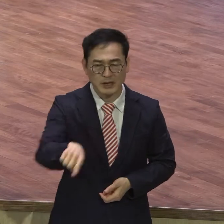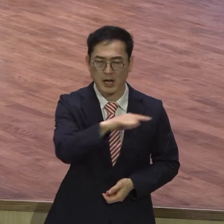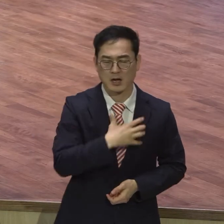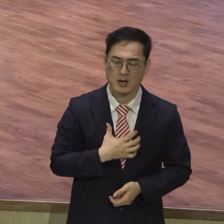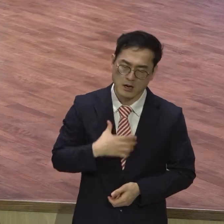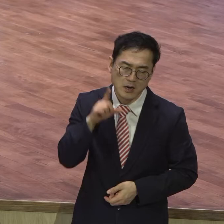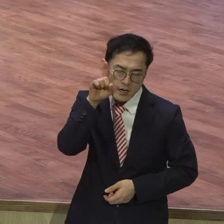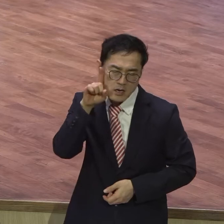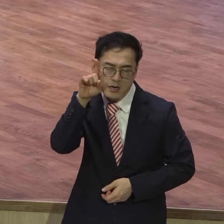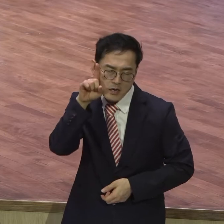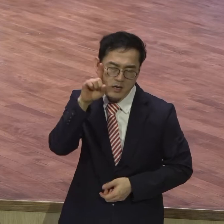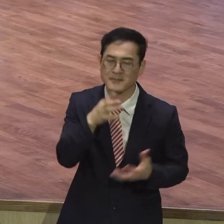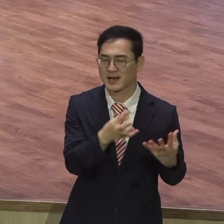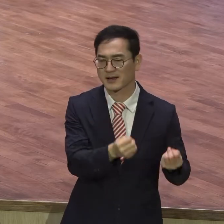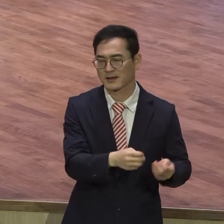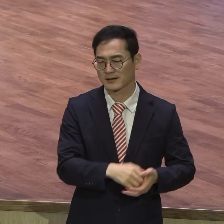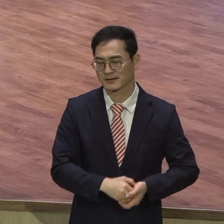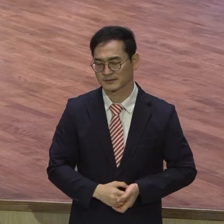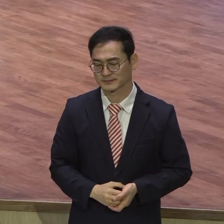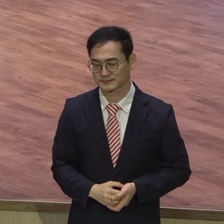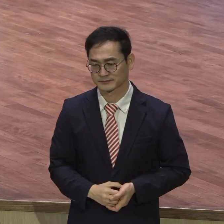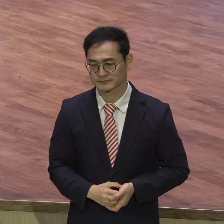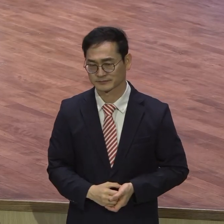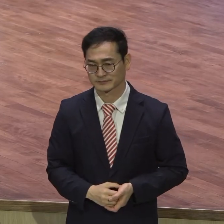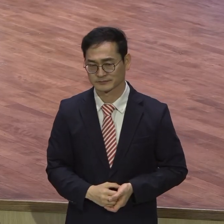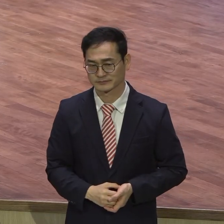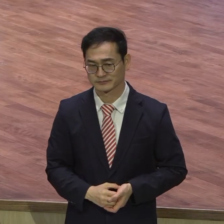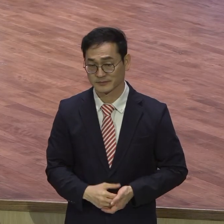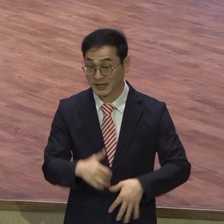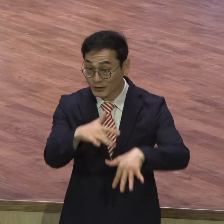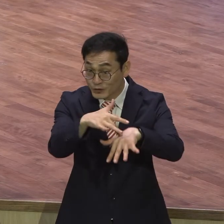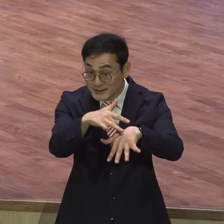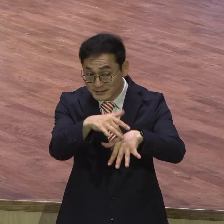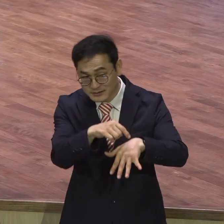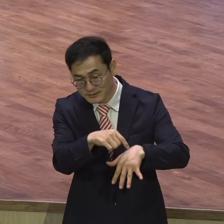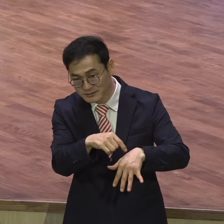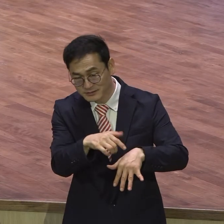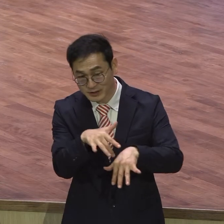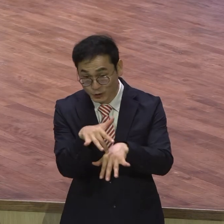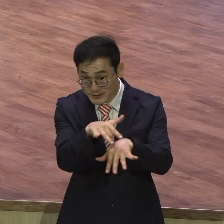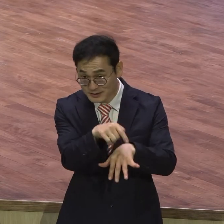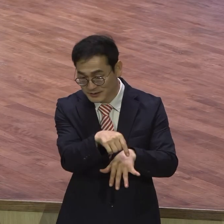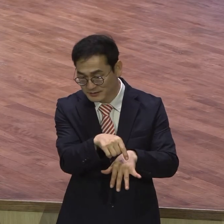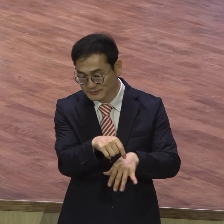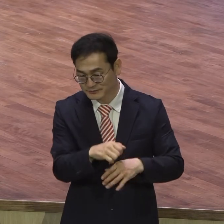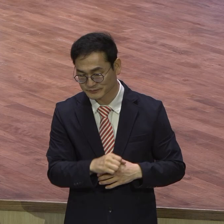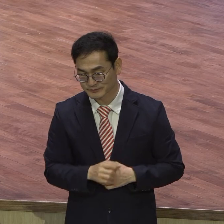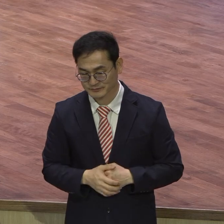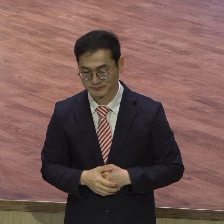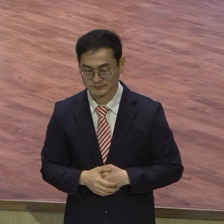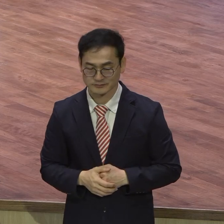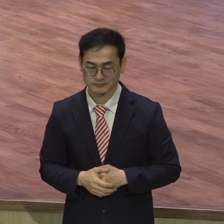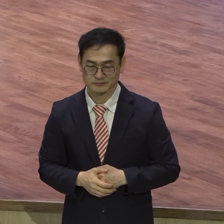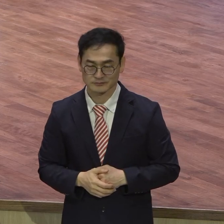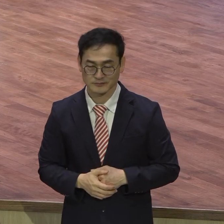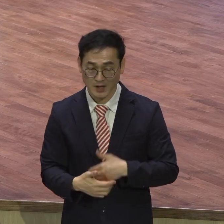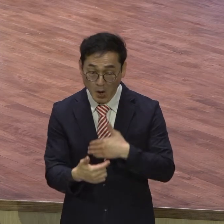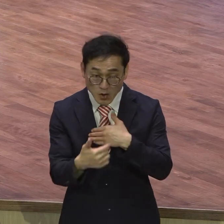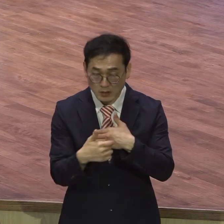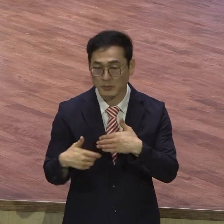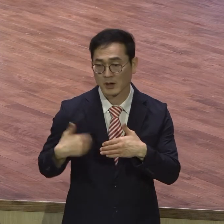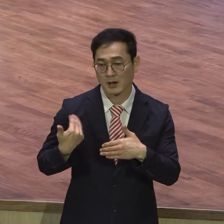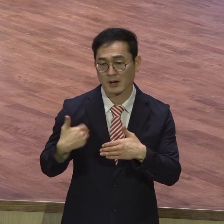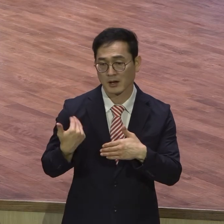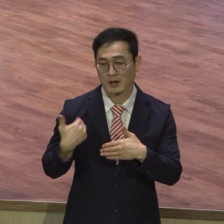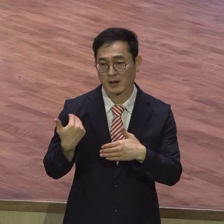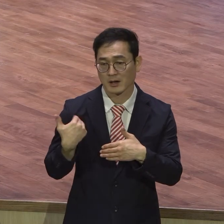본문에 등장하는 귀신들은요 끝으로 드러나지 않기 때문에 지금